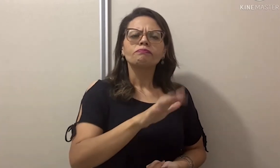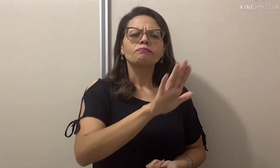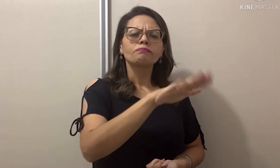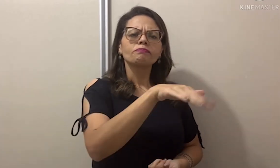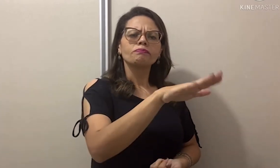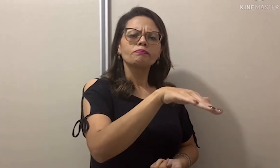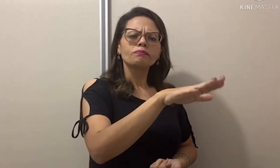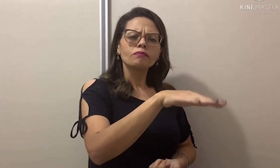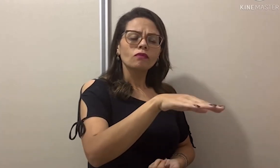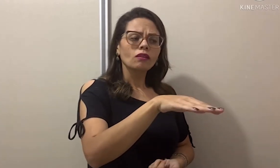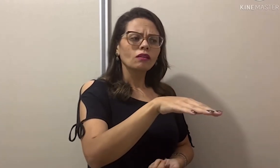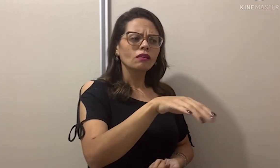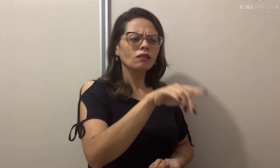Ótimo! Viu?